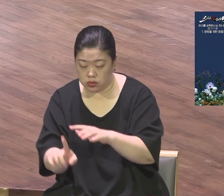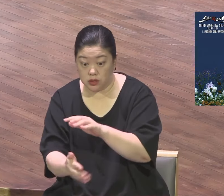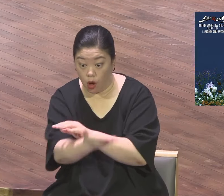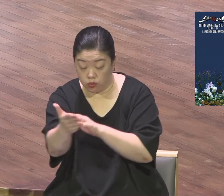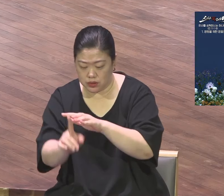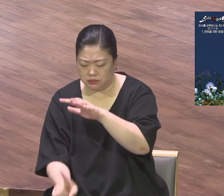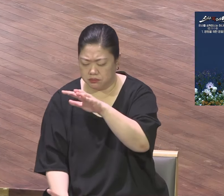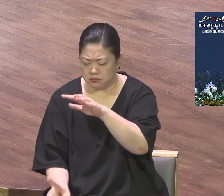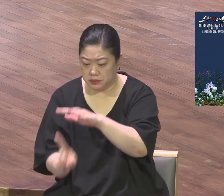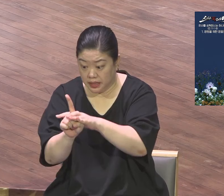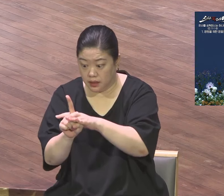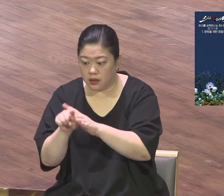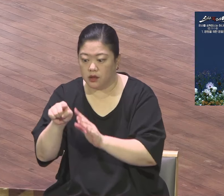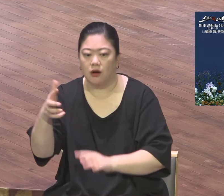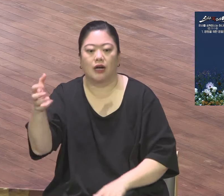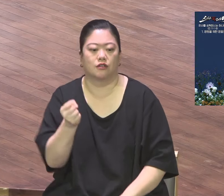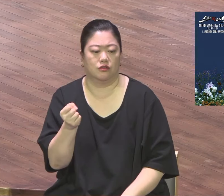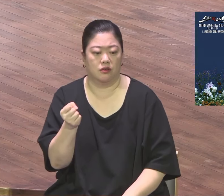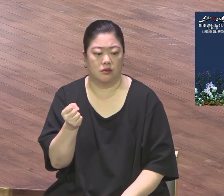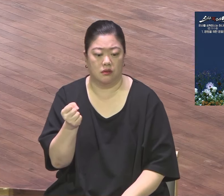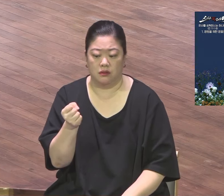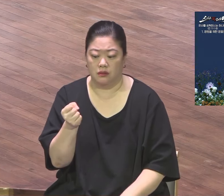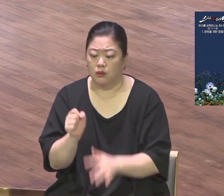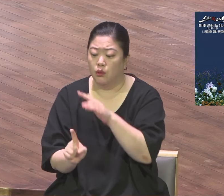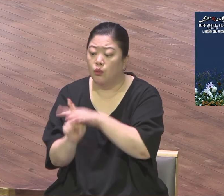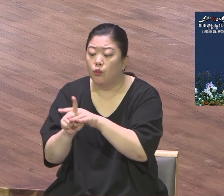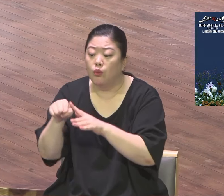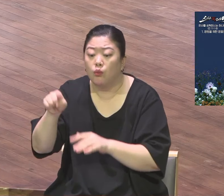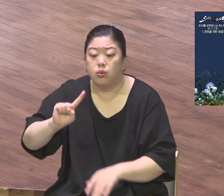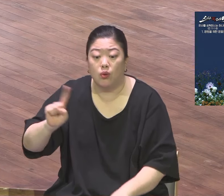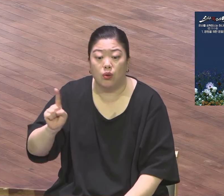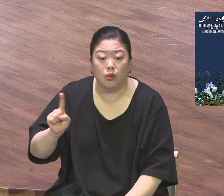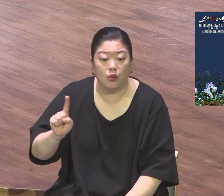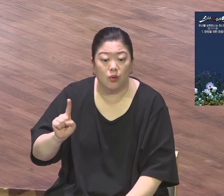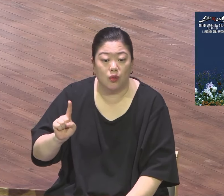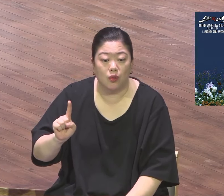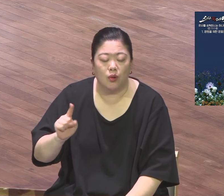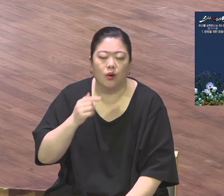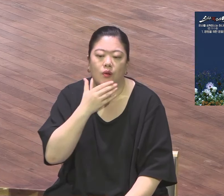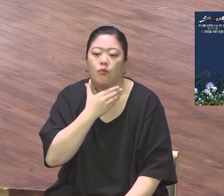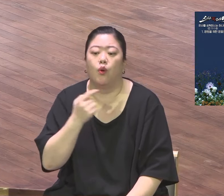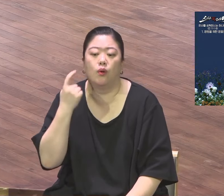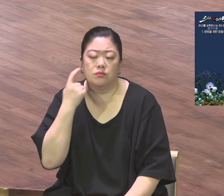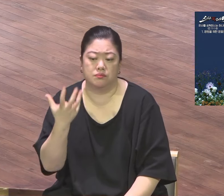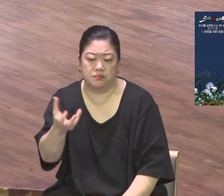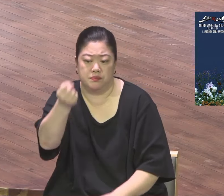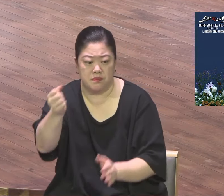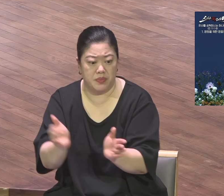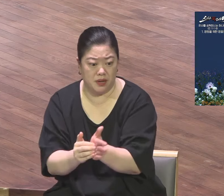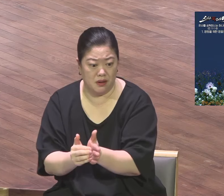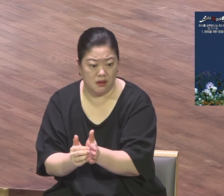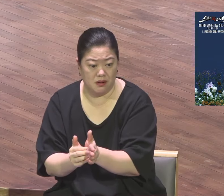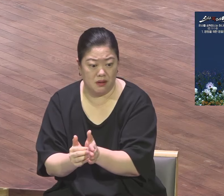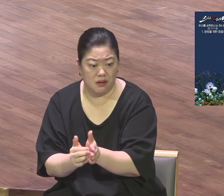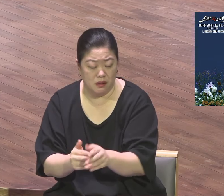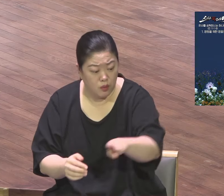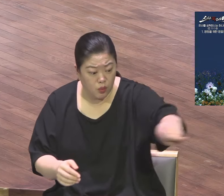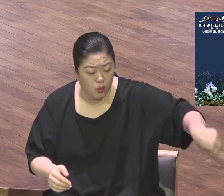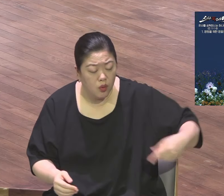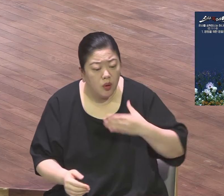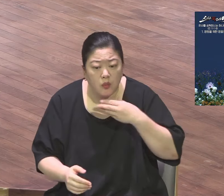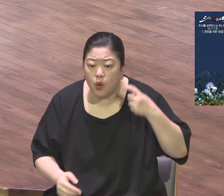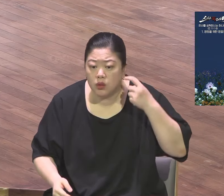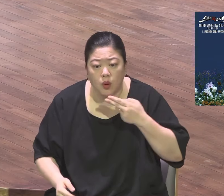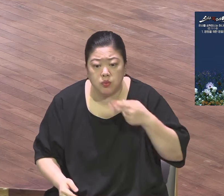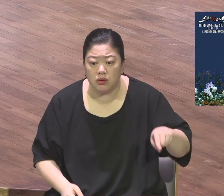가지고 있다니까요. 그것이 뭡니까? 그게 뭐예요? 유일성의 복음 맞습니까?